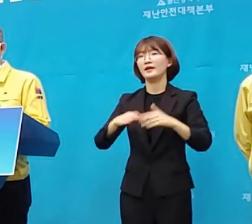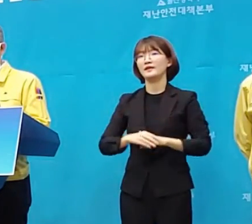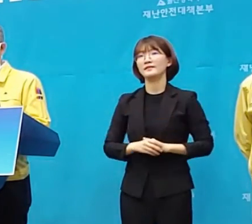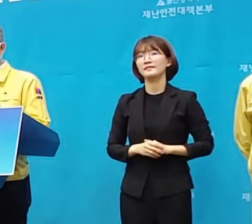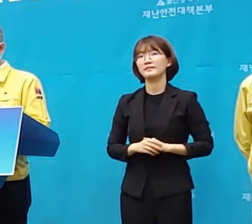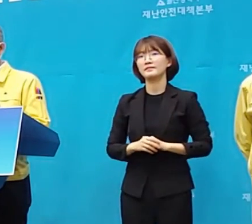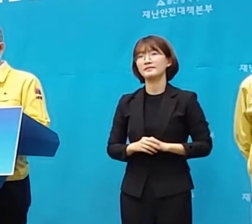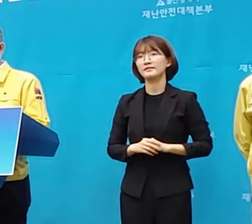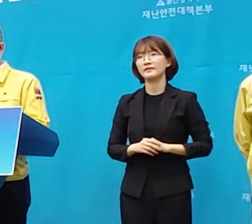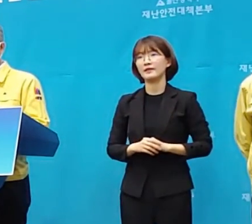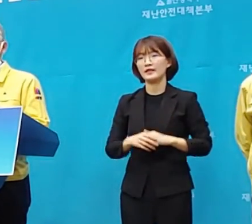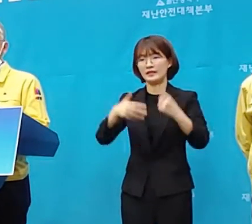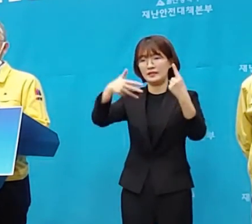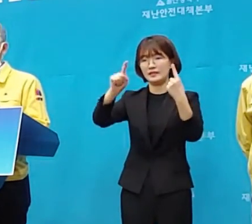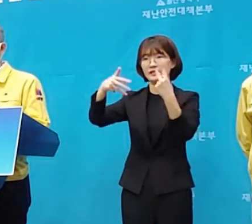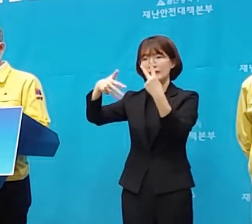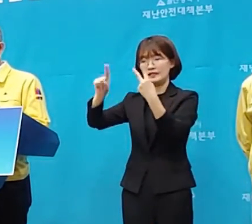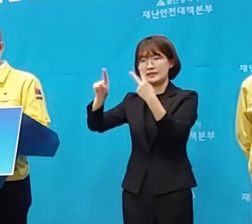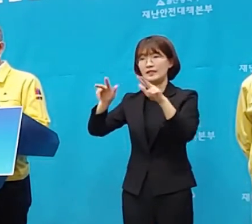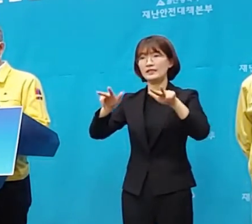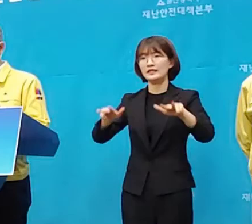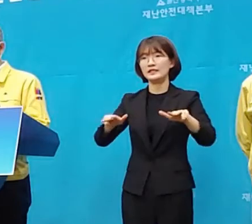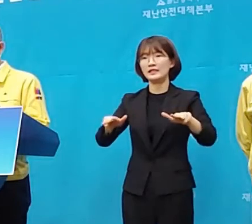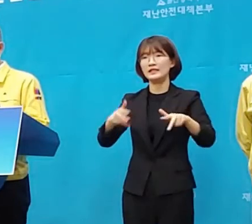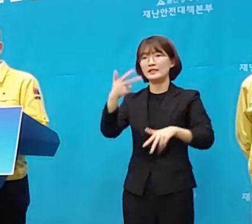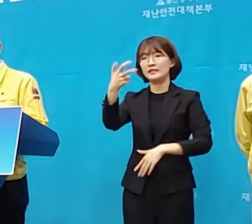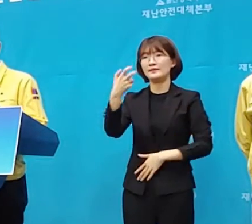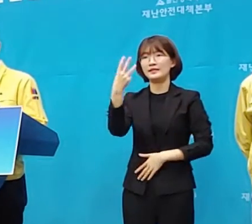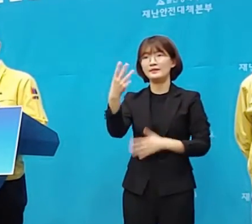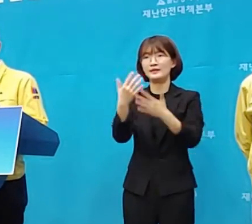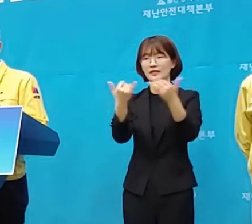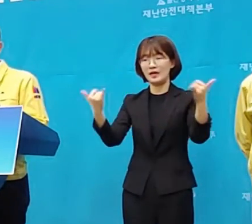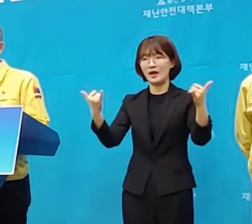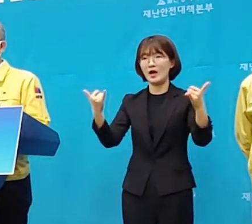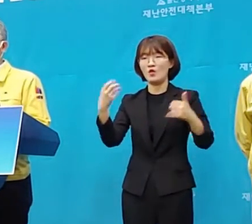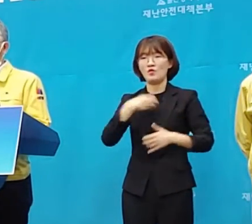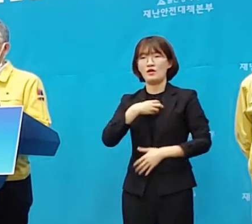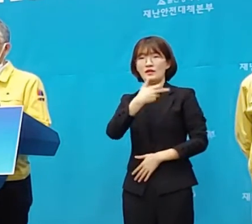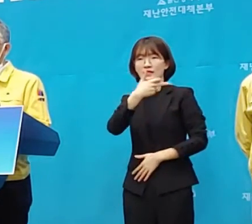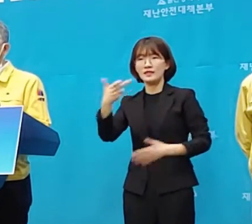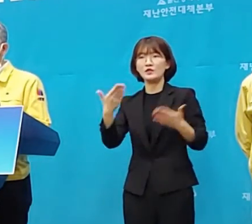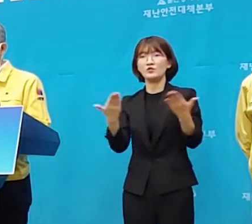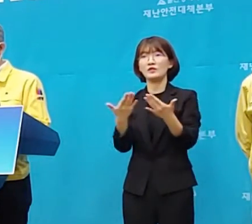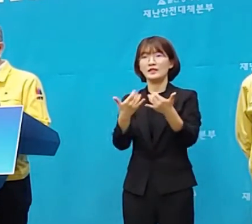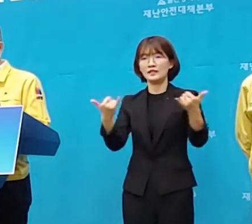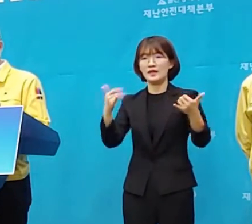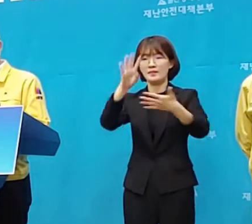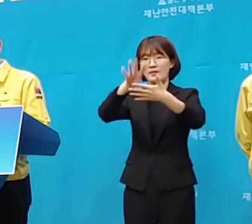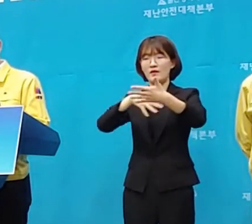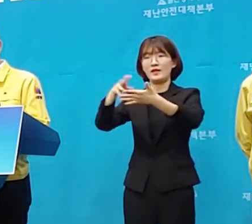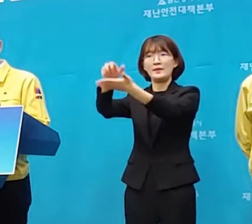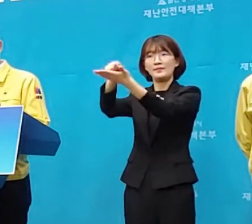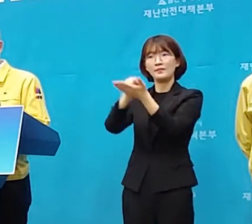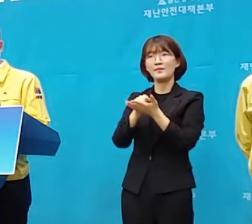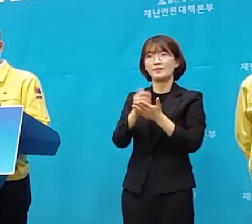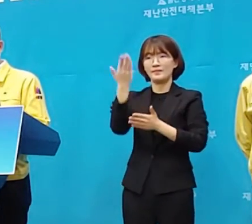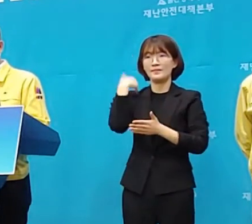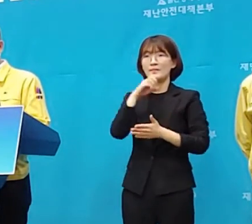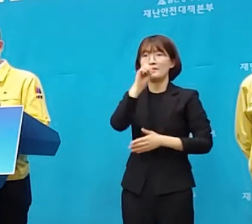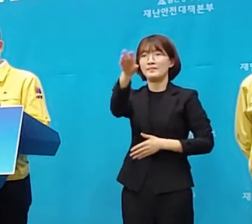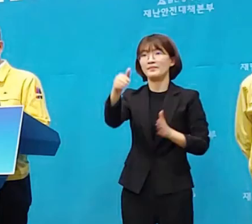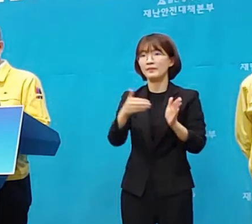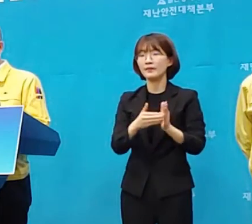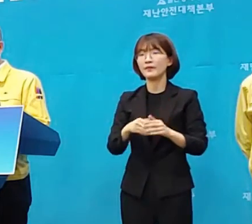저희가 2차에 걸쳐서 73명에 대한 고위험군 종사자 명단을 입수했다고 말씀드렸습니다.